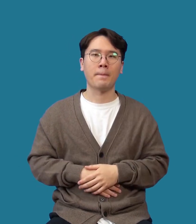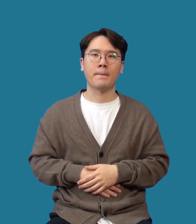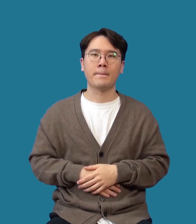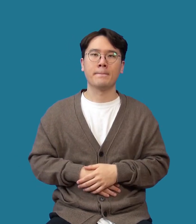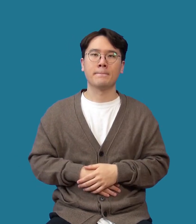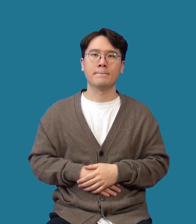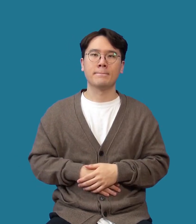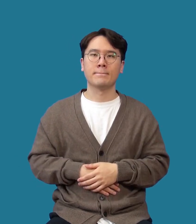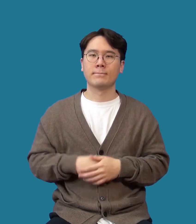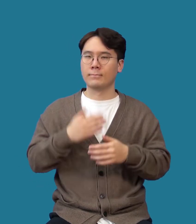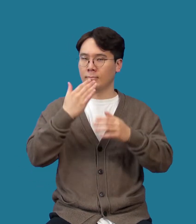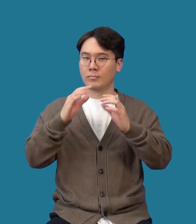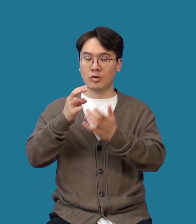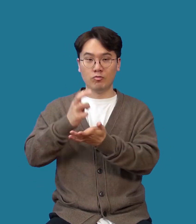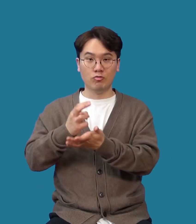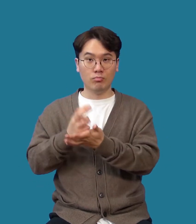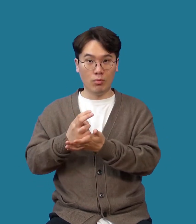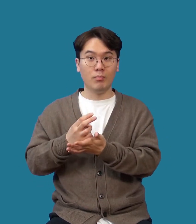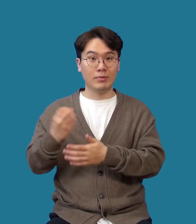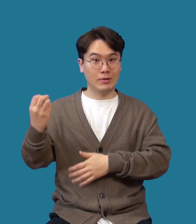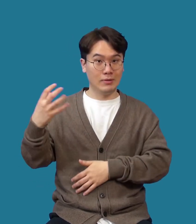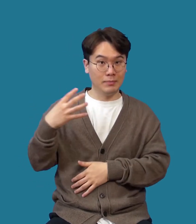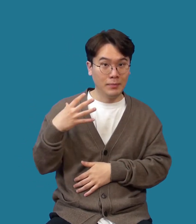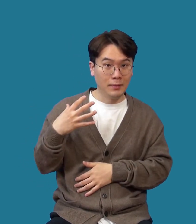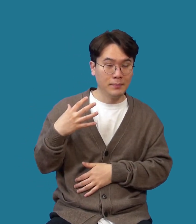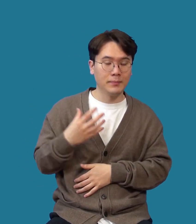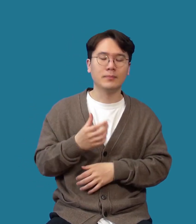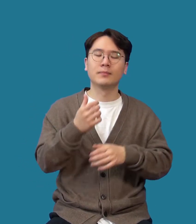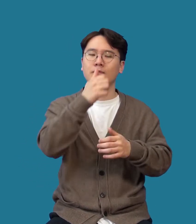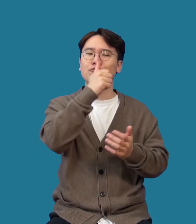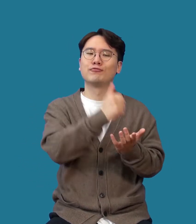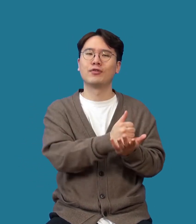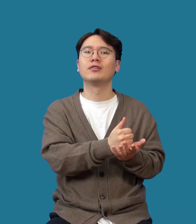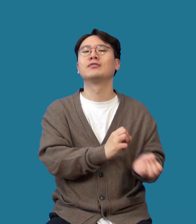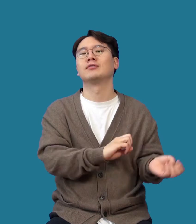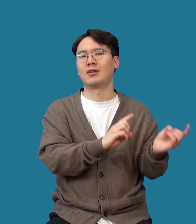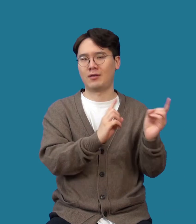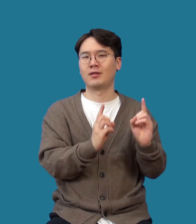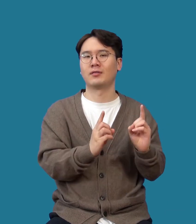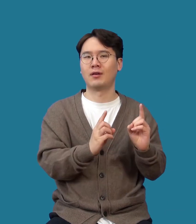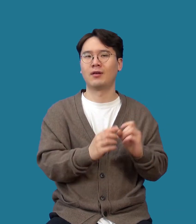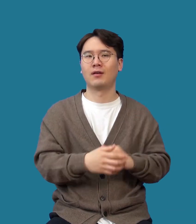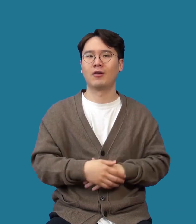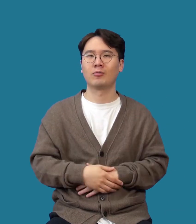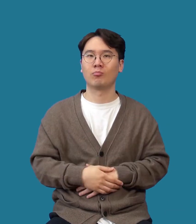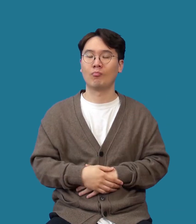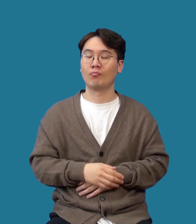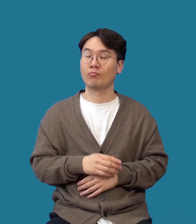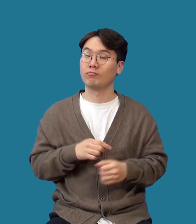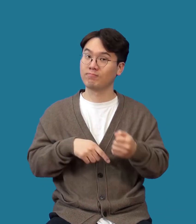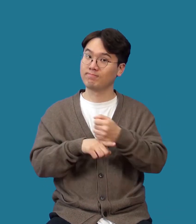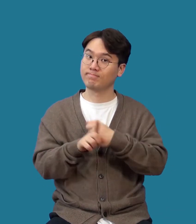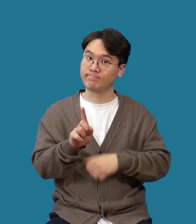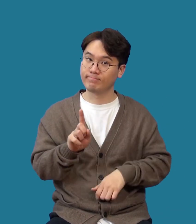율법이 이르매 죄는 살아났다. 죄가 살아났다. 그게 무슨